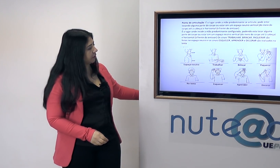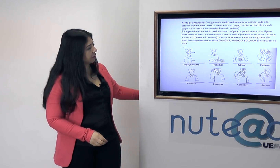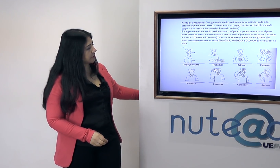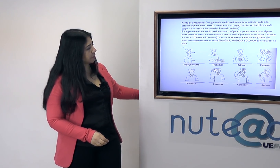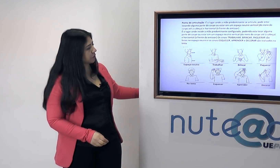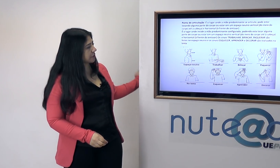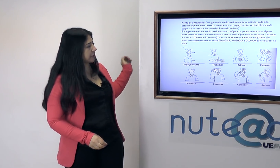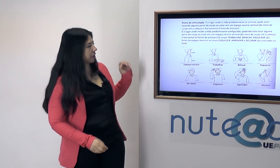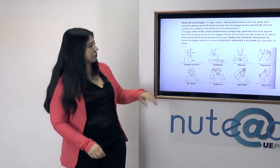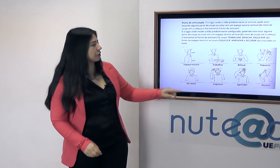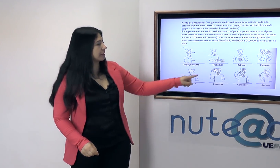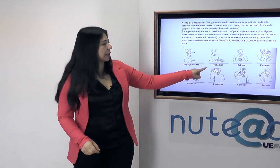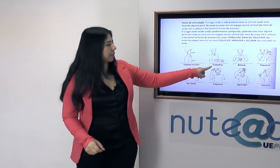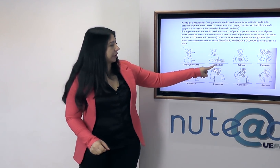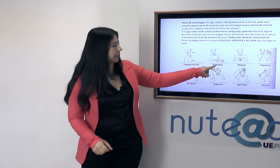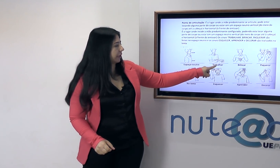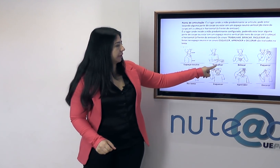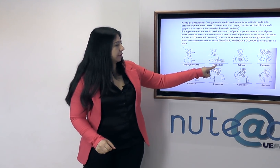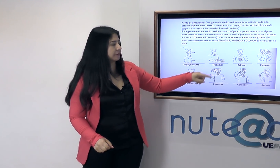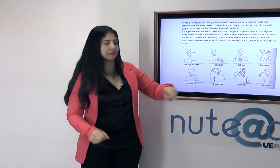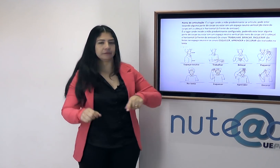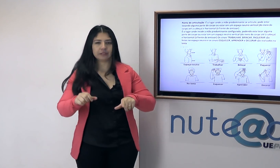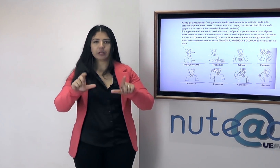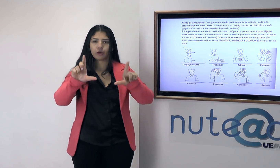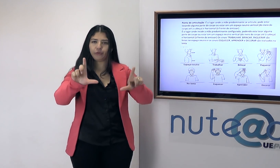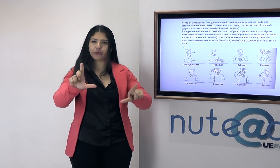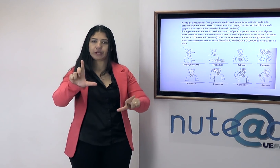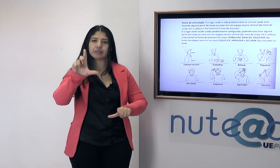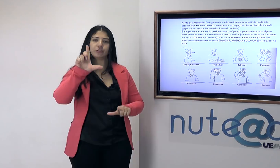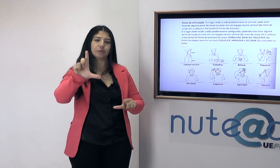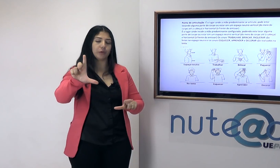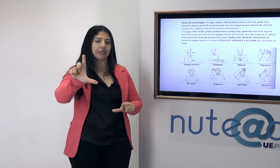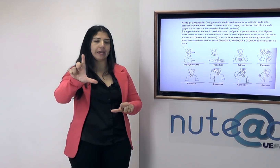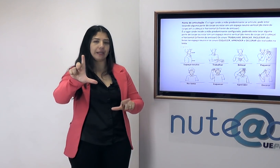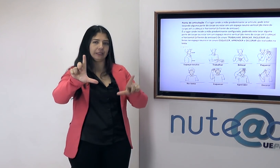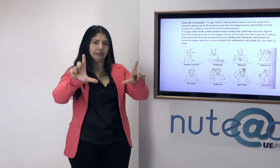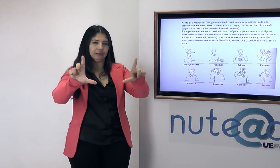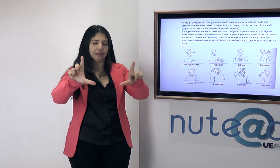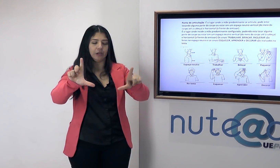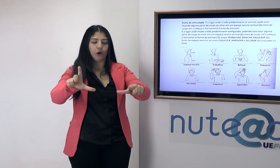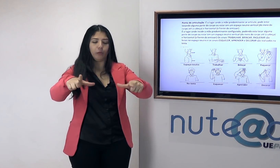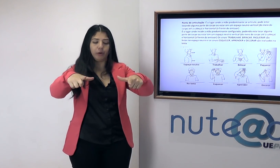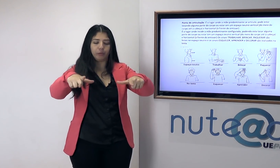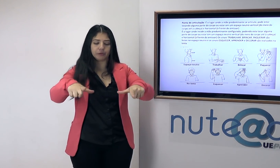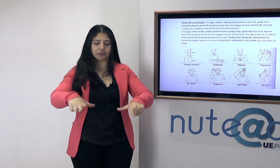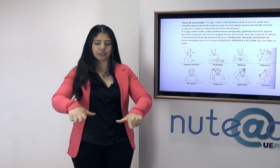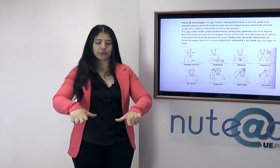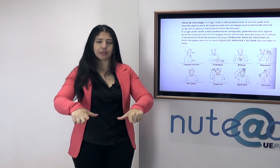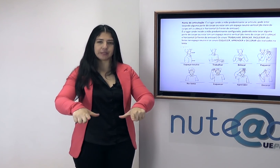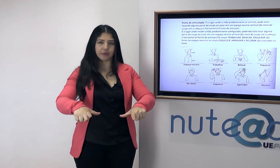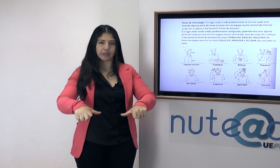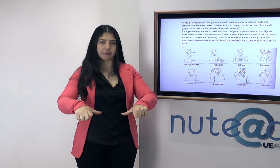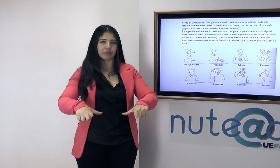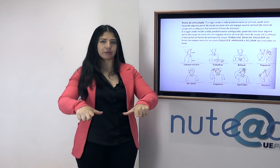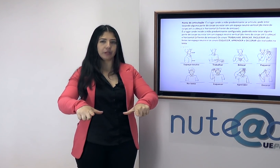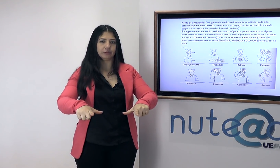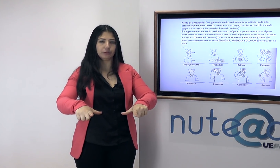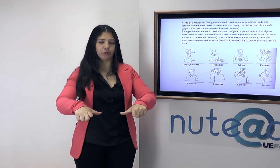nós temos o sinal de trabalhar, configuração de mão em L. O meu ponto de articulação é espaço neutro. O